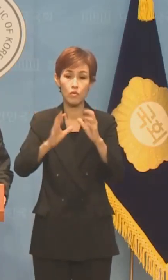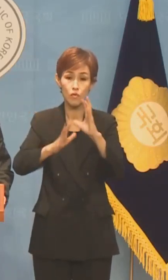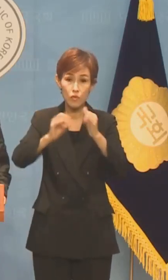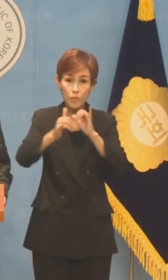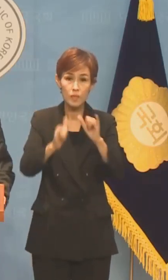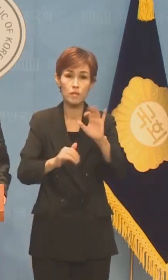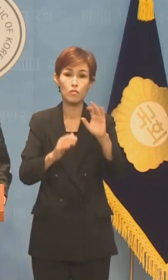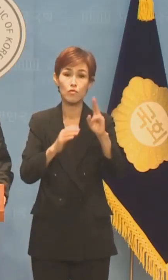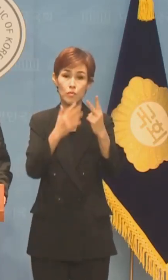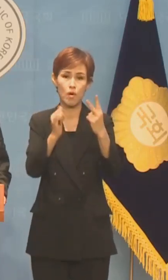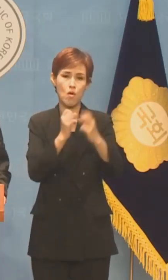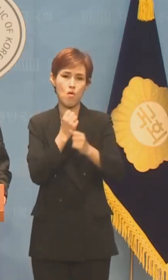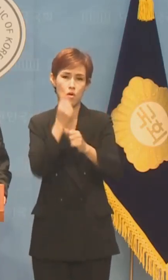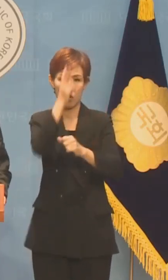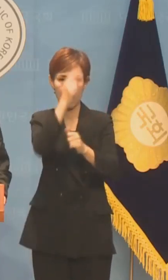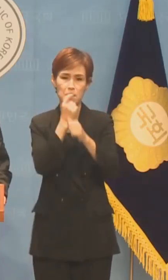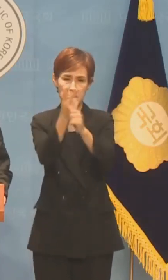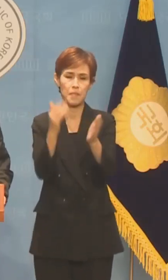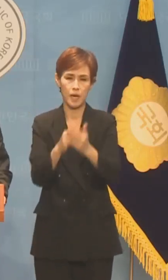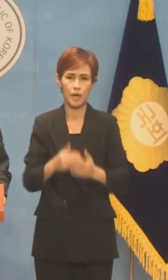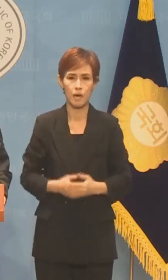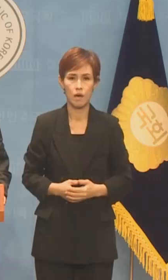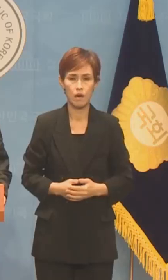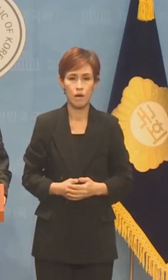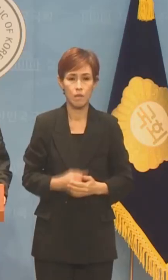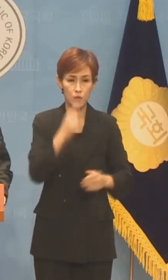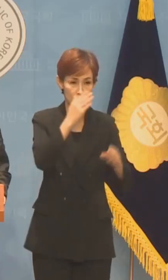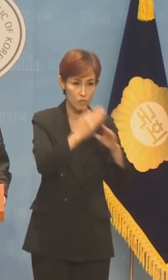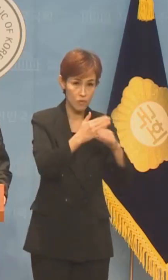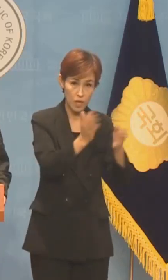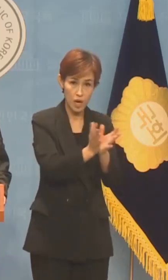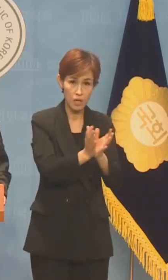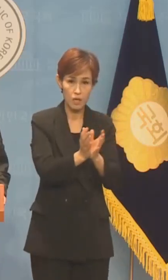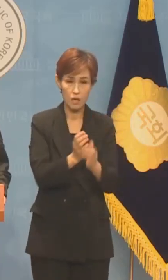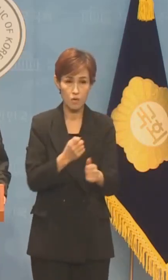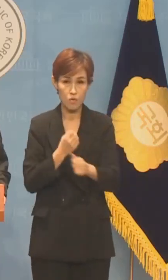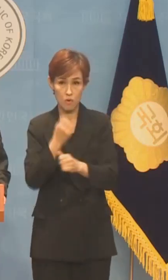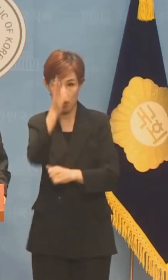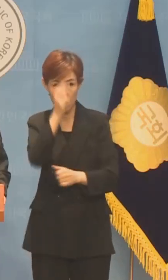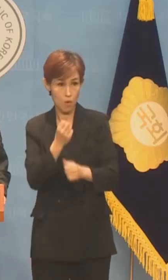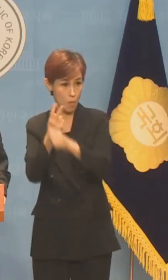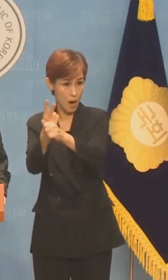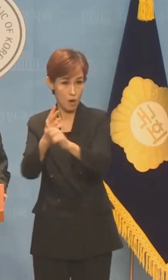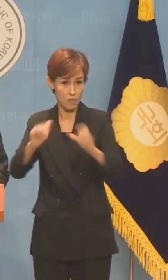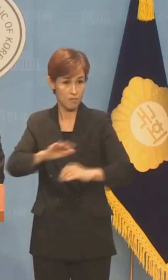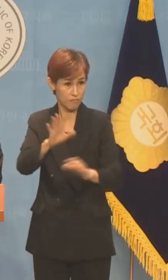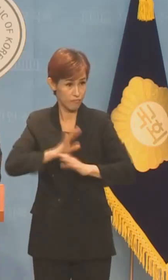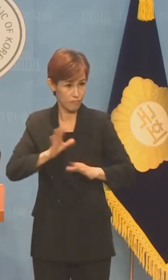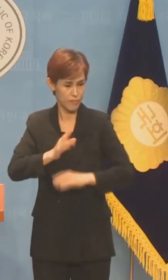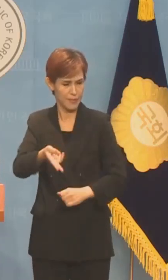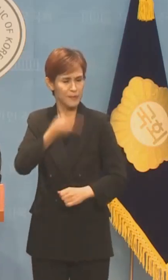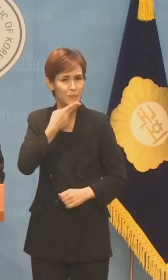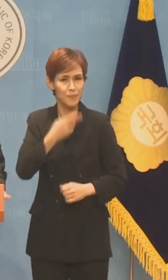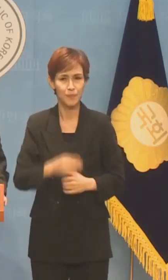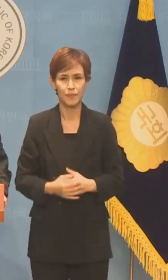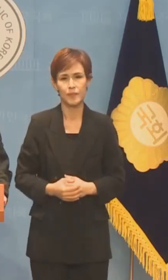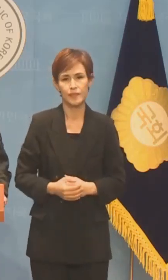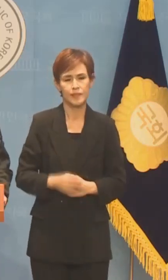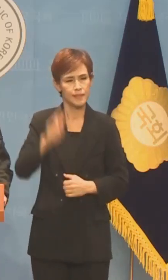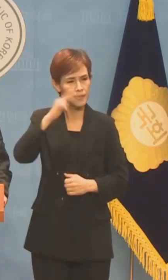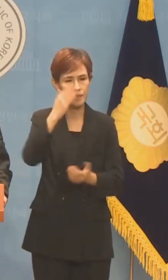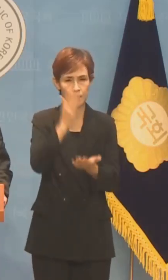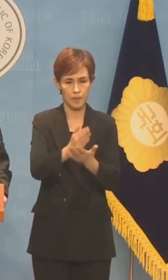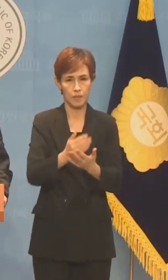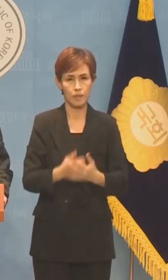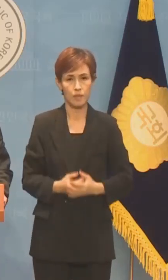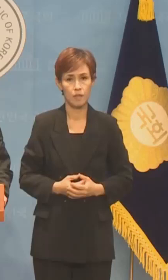합니다. 민주당이 고발한다고 국민이 겁먹을 것이라 착각하지 마시길 바랍니다.